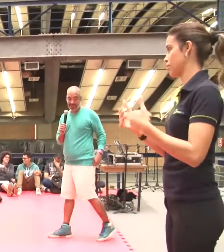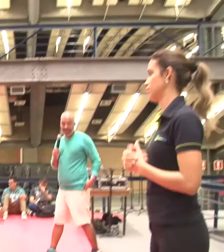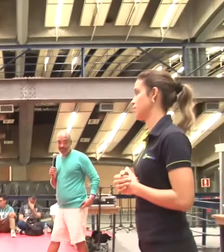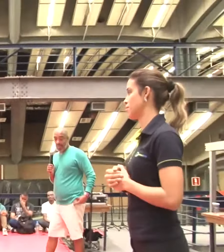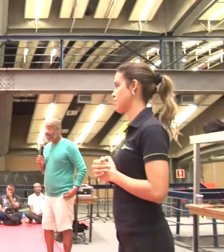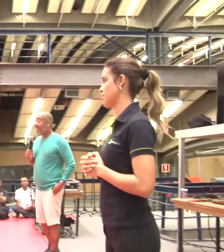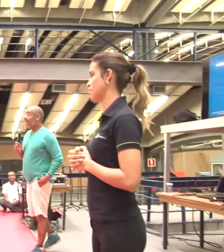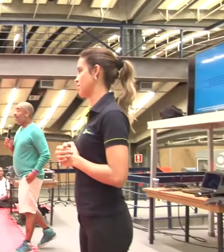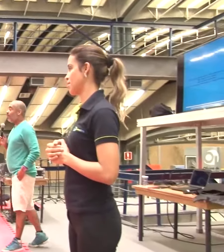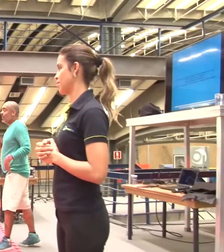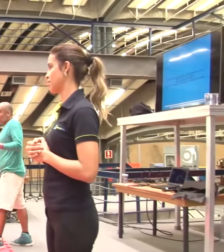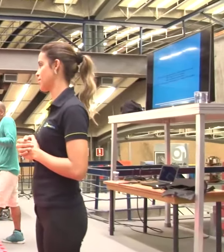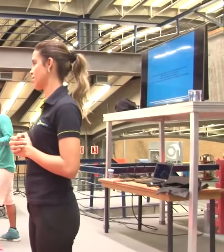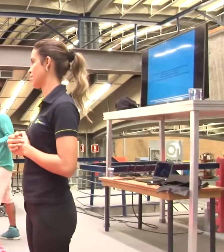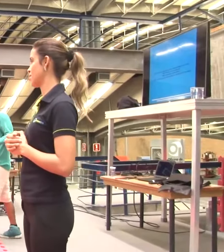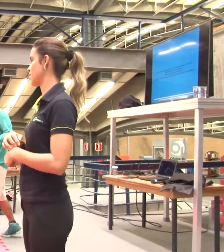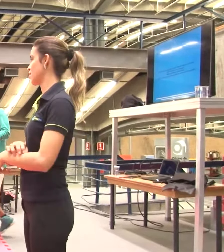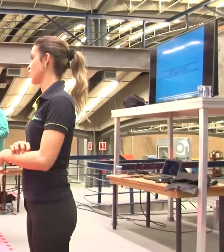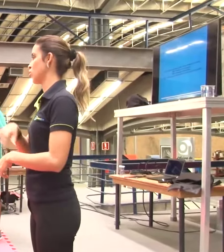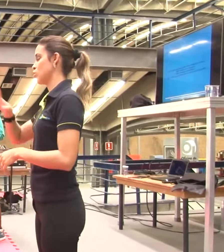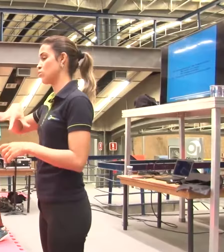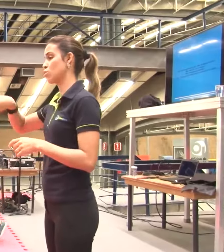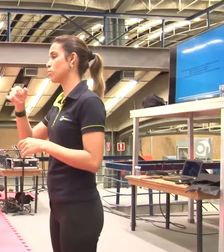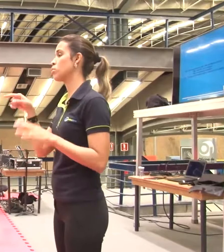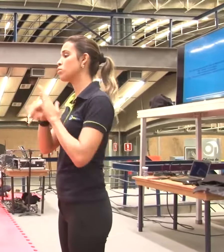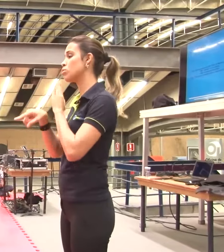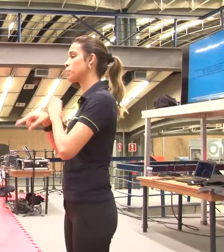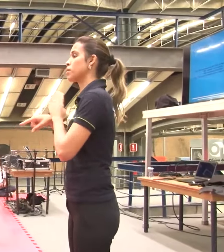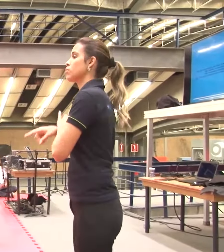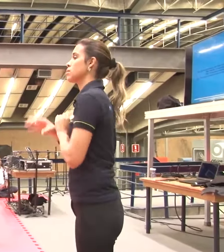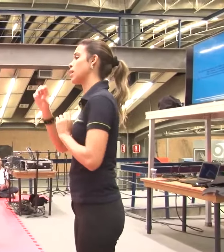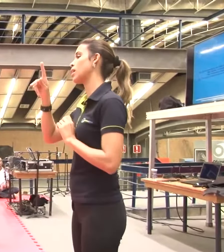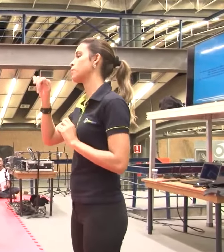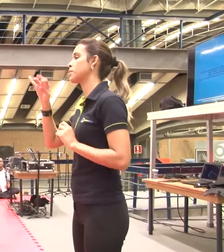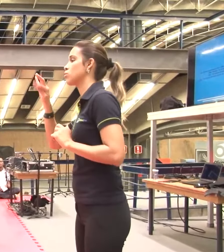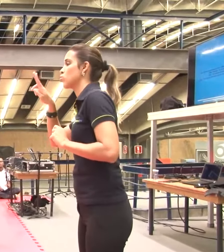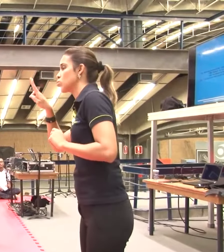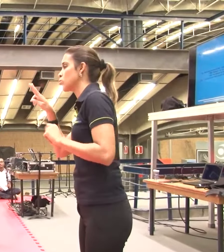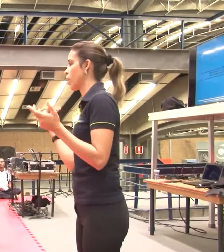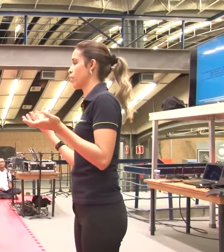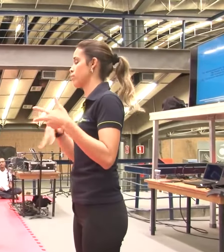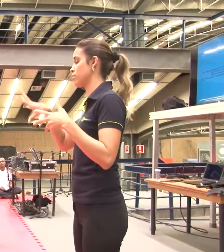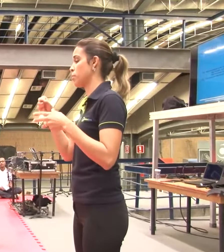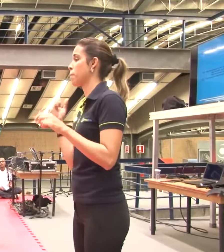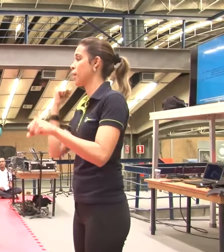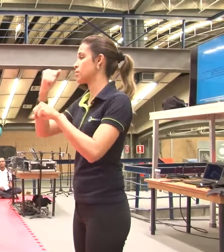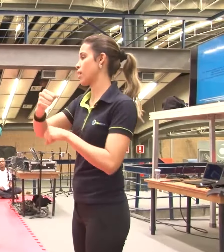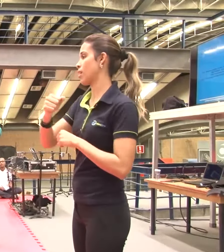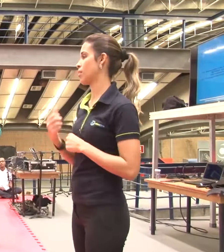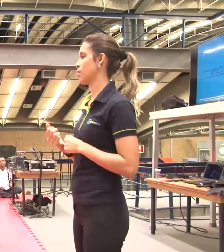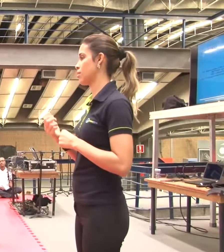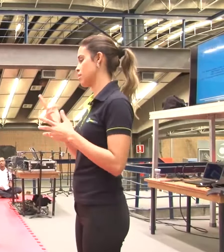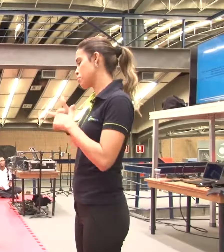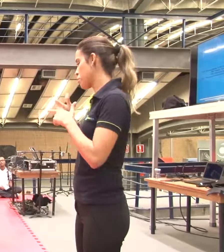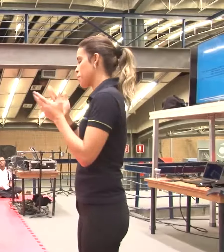gente, né? Porque todo mundo pergunta quem traiu o Capitu, vamos matar o Bentinho e eliminar esse problema.